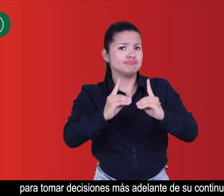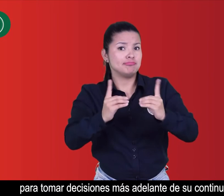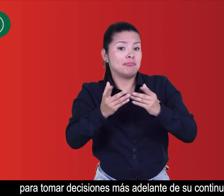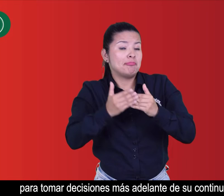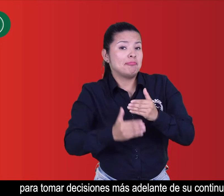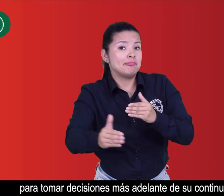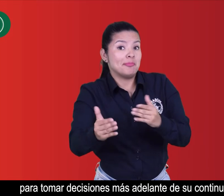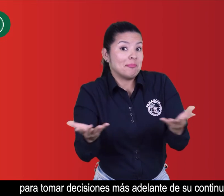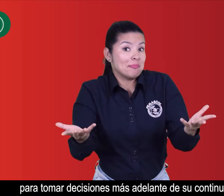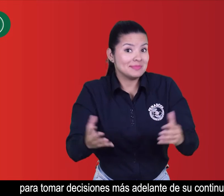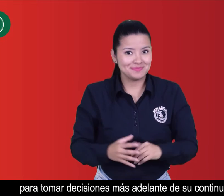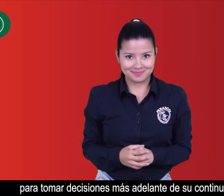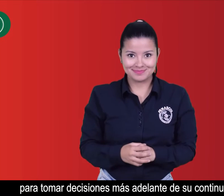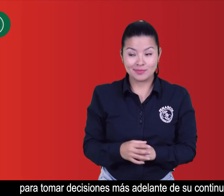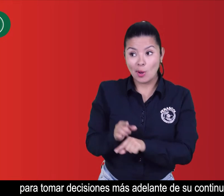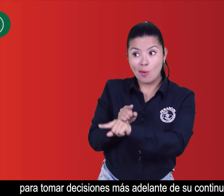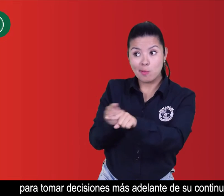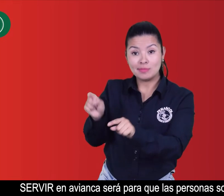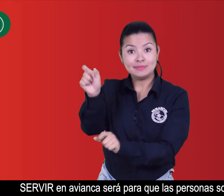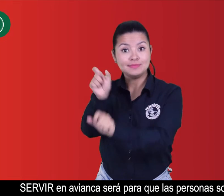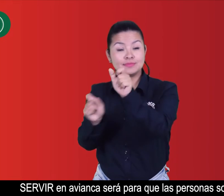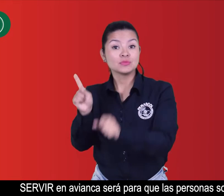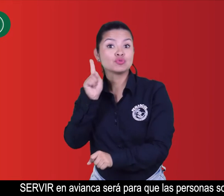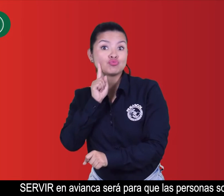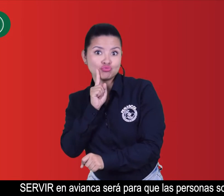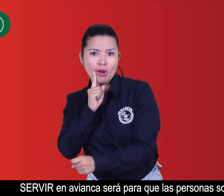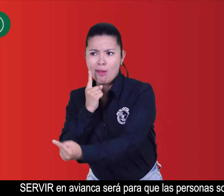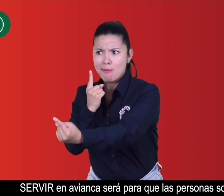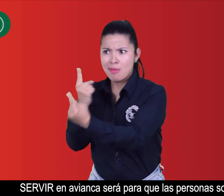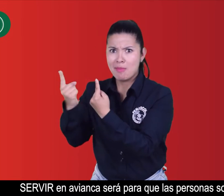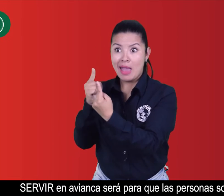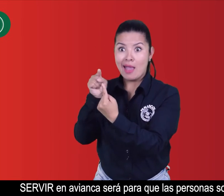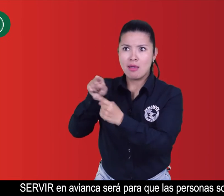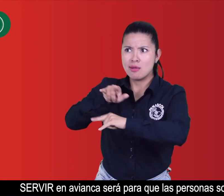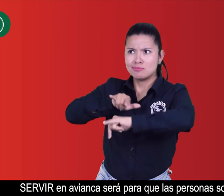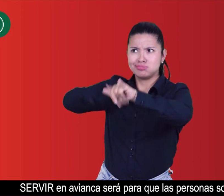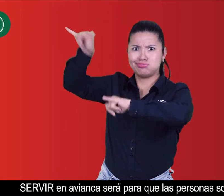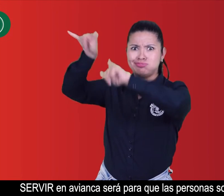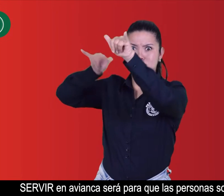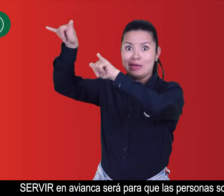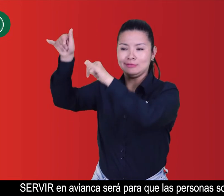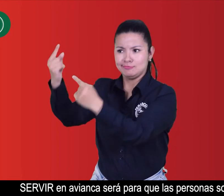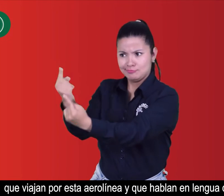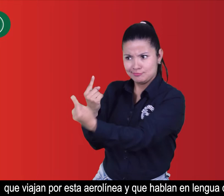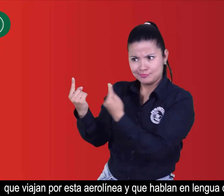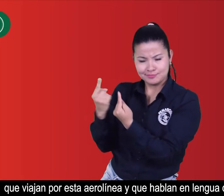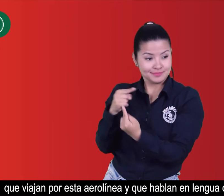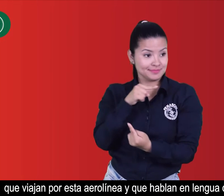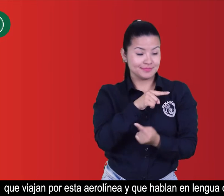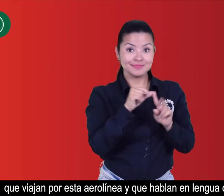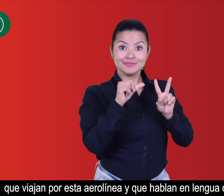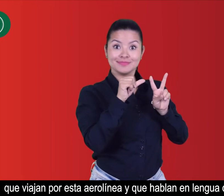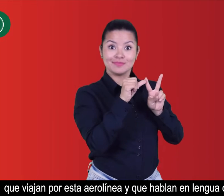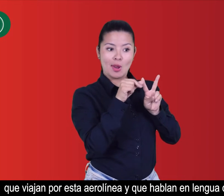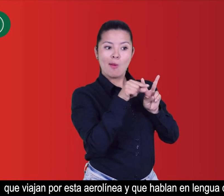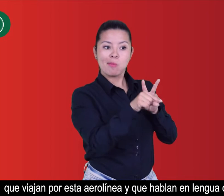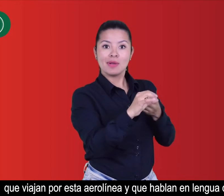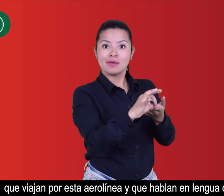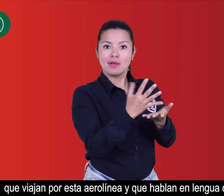adelante de su continuidad. Servir en Avianca será para que las personas sordas que viajan por esta aerolínea y